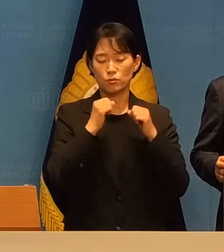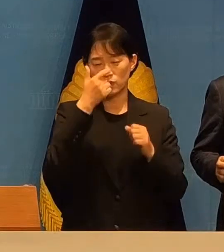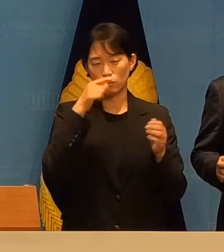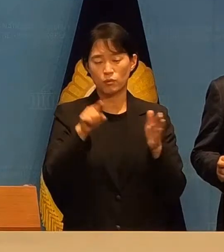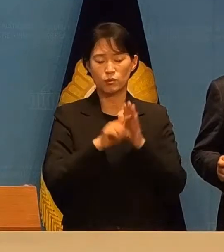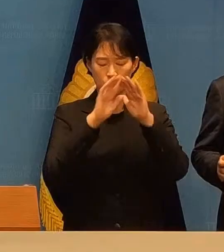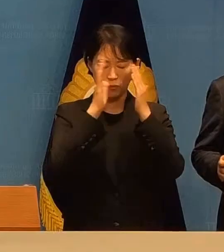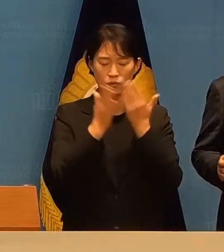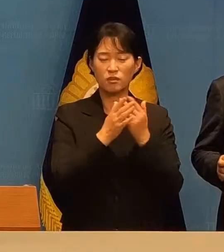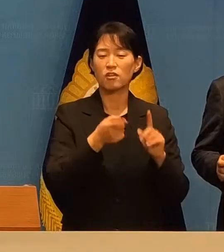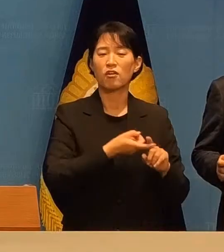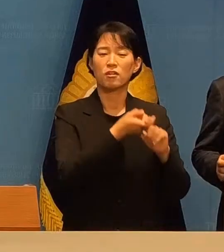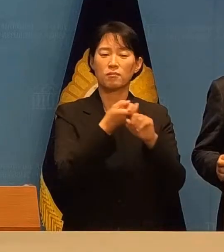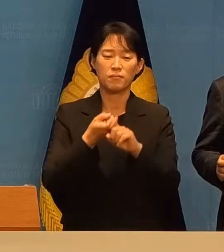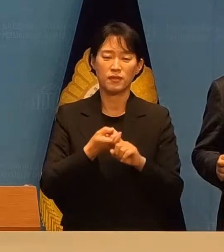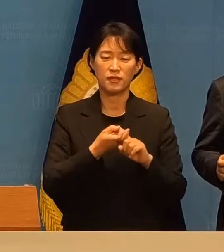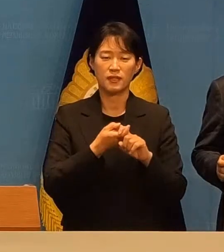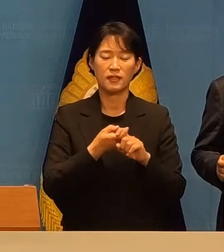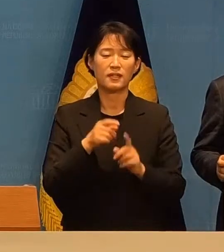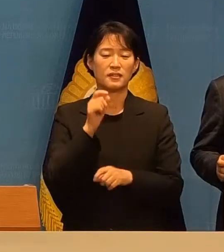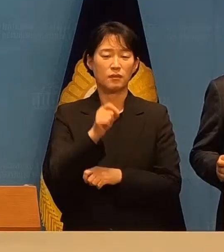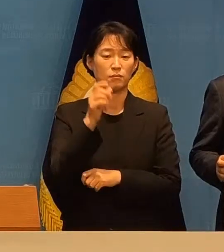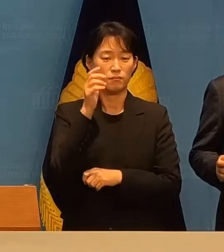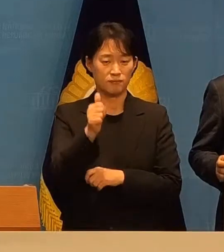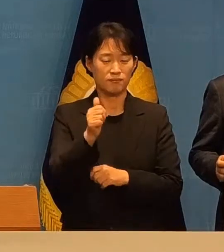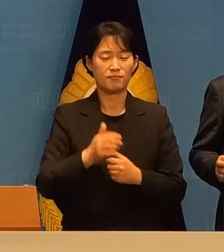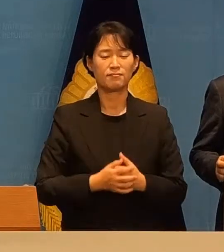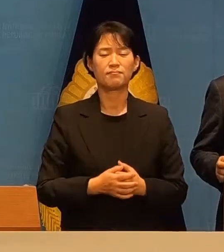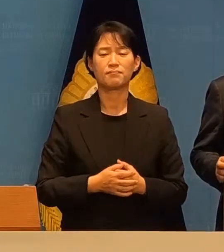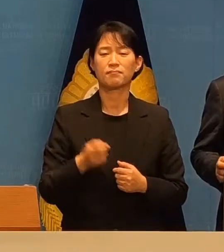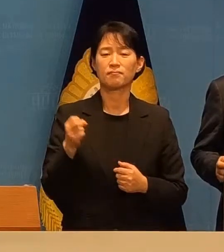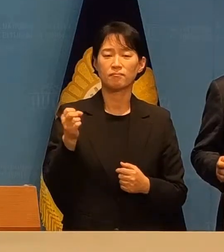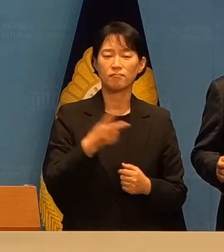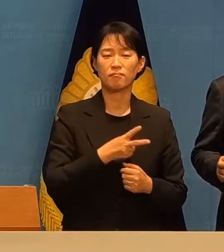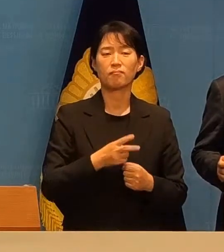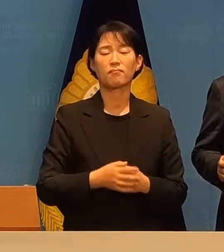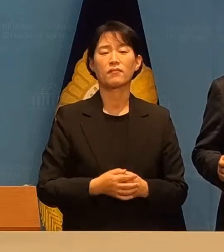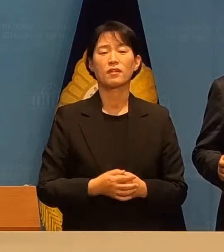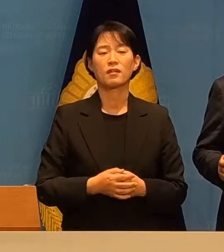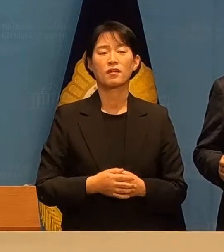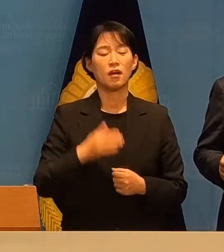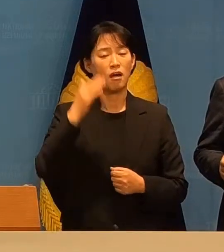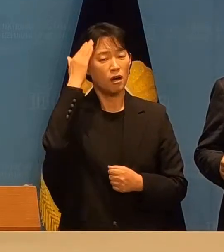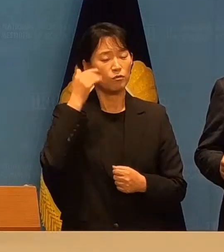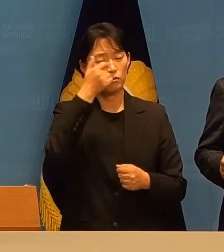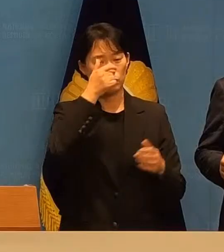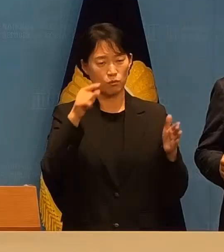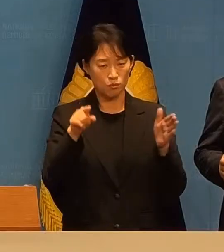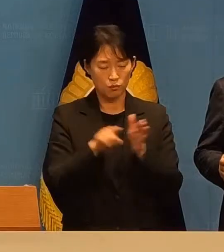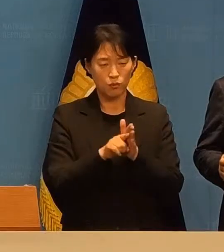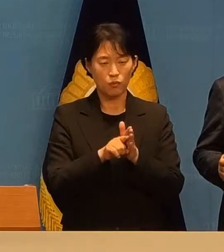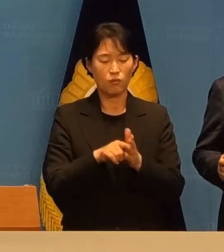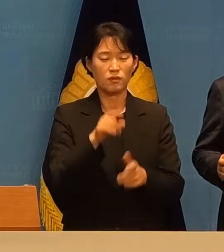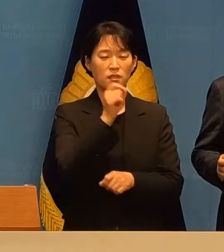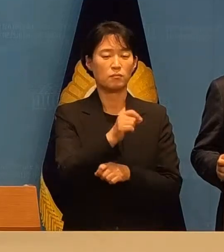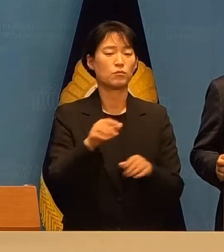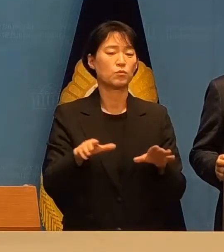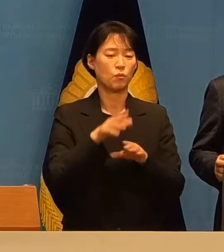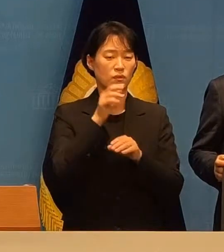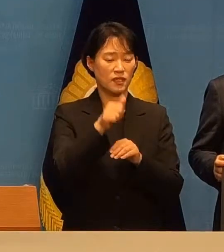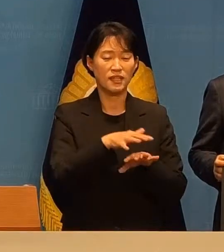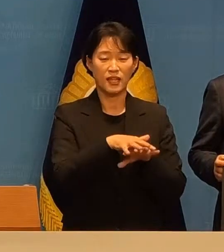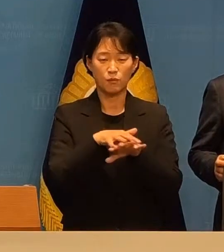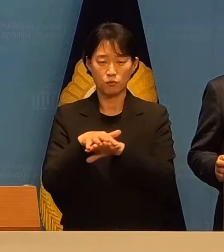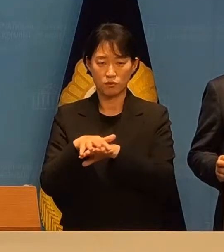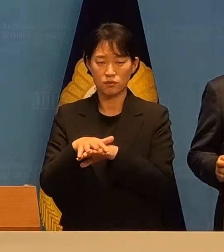총연합회 박병식 사무총장님, 그리고 한국 기독교 사무총장 네트워크